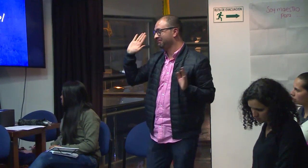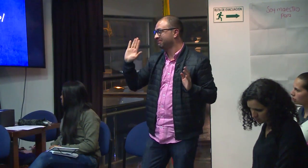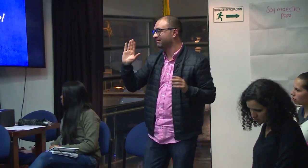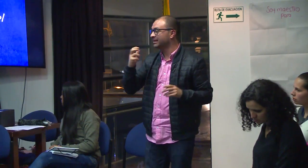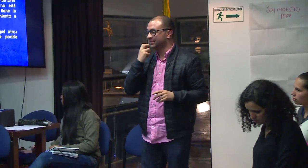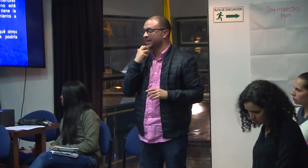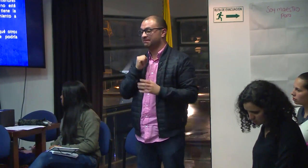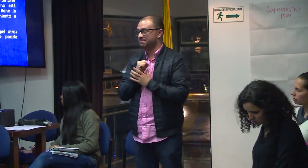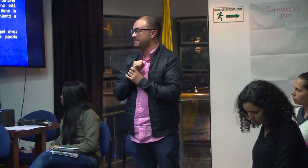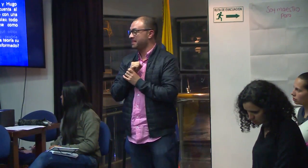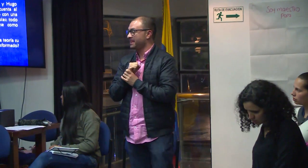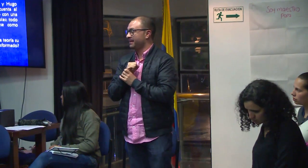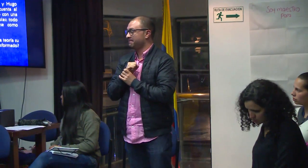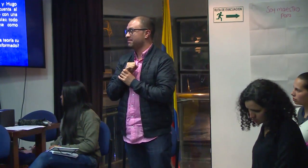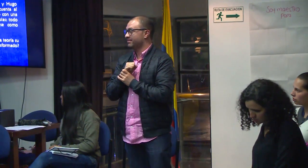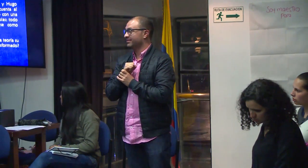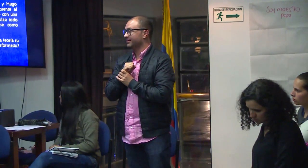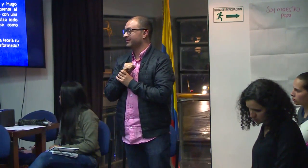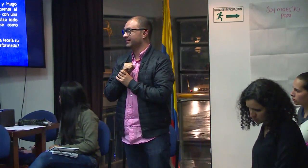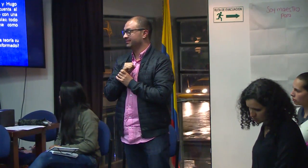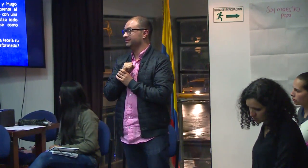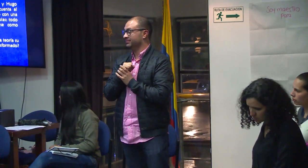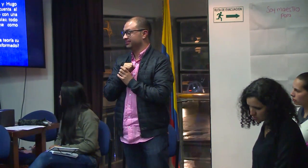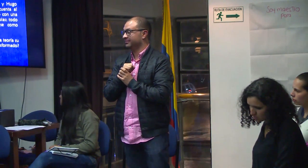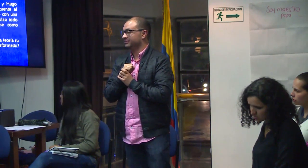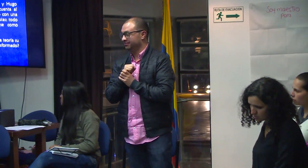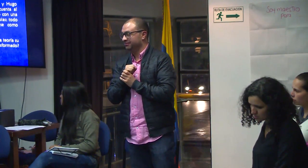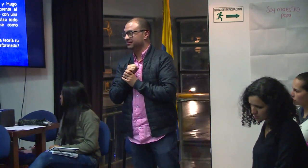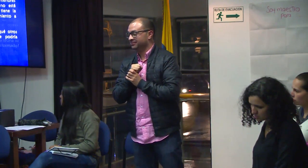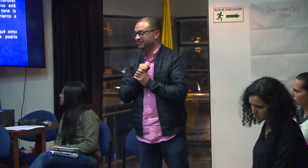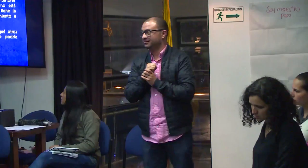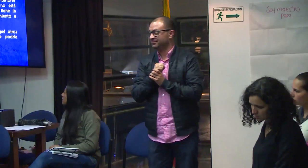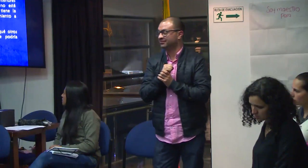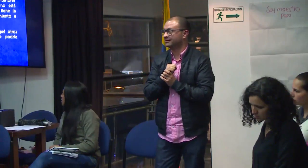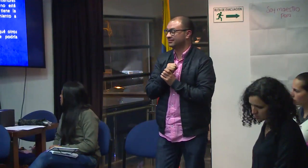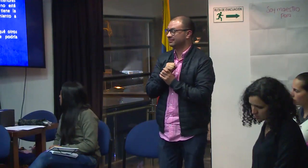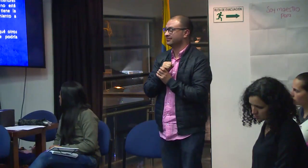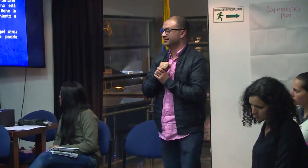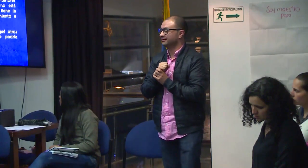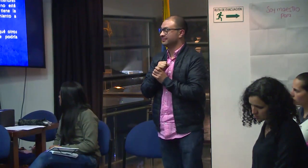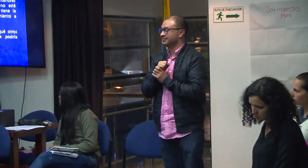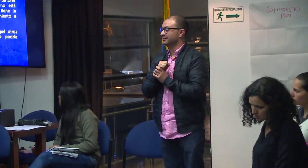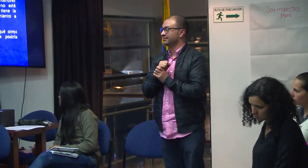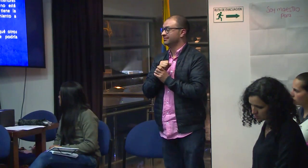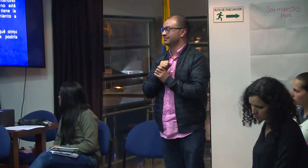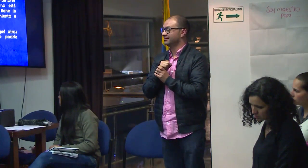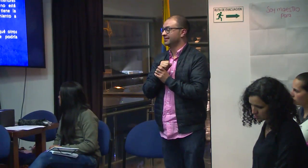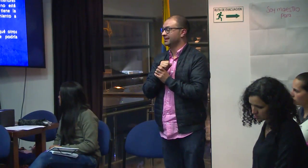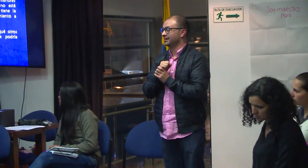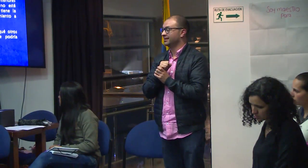muy seguramente ha tomado tanto espacio para hablar.